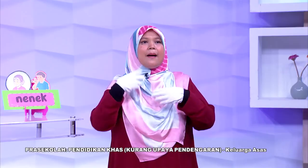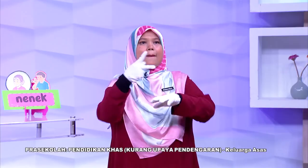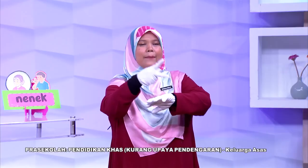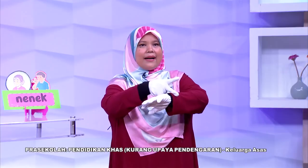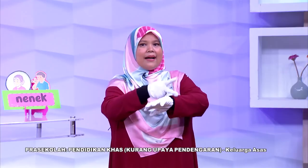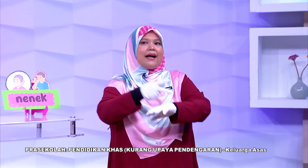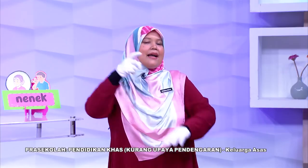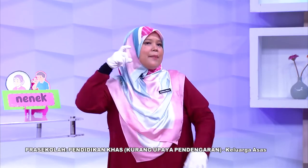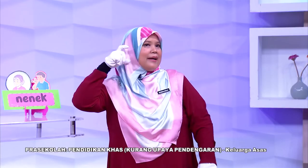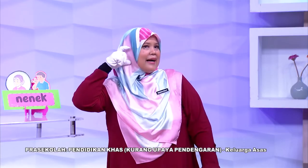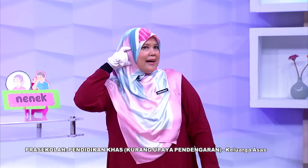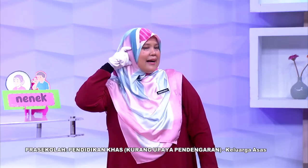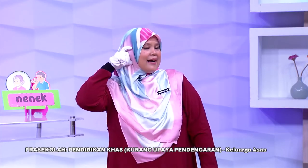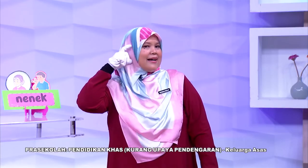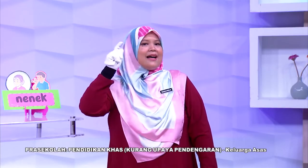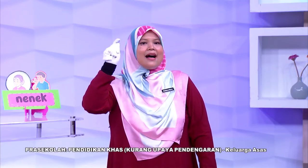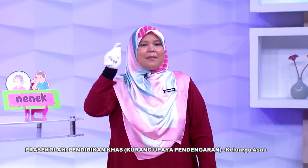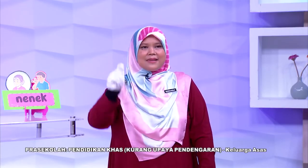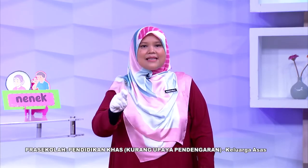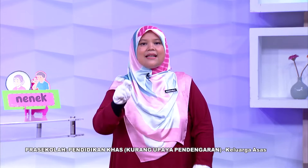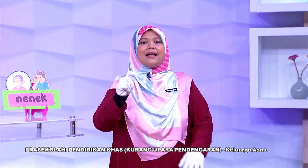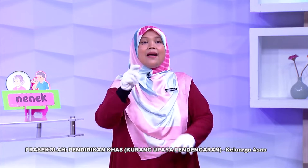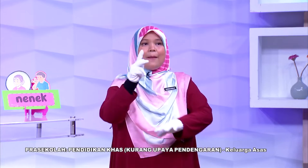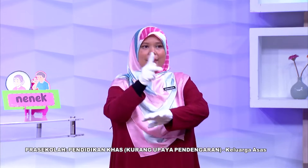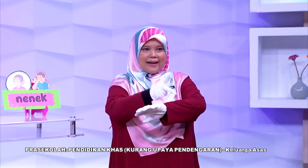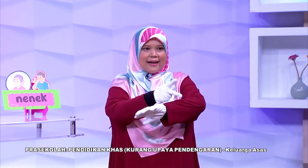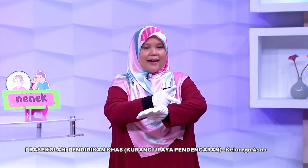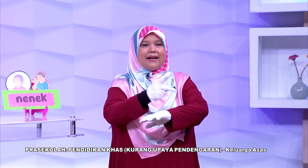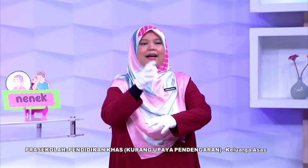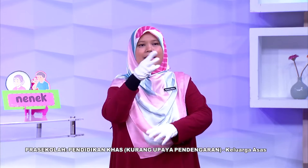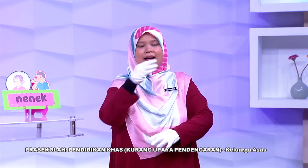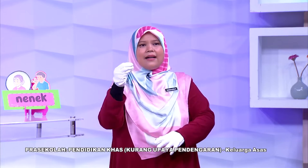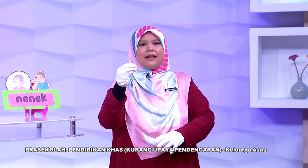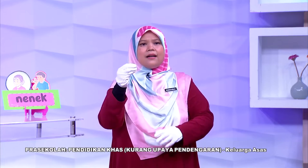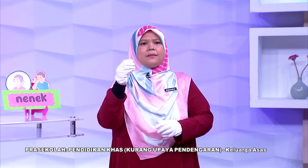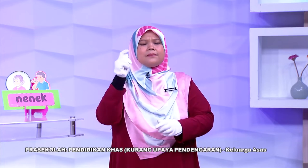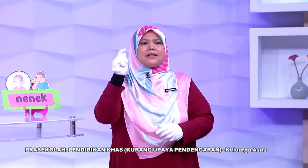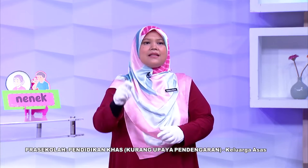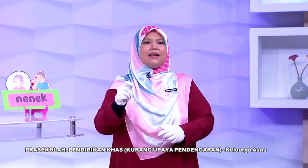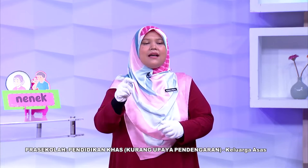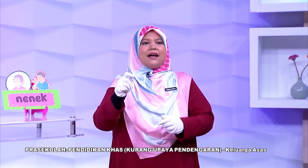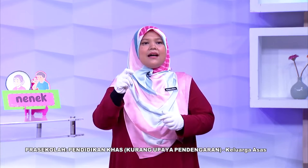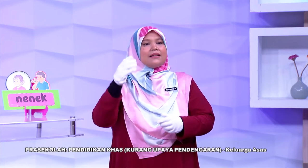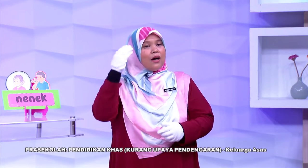pakai alat pendengaran Amos nih pakai dan amesti atau